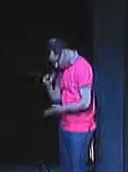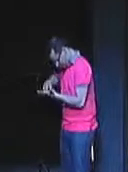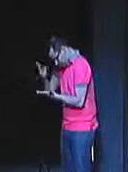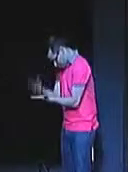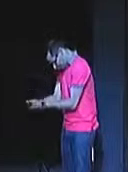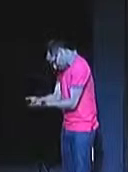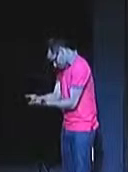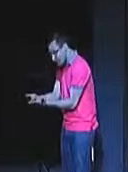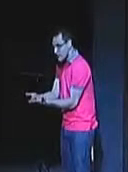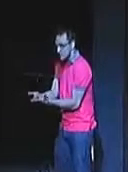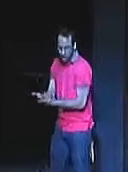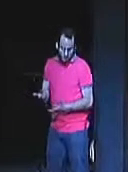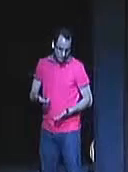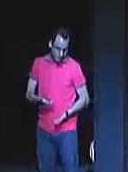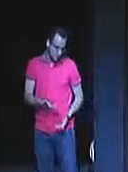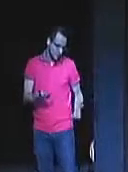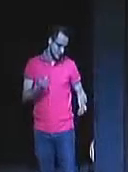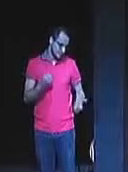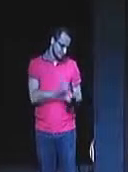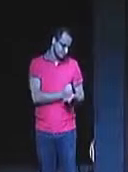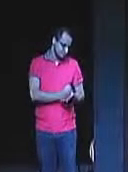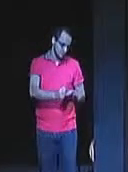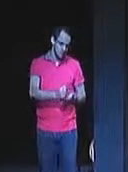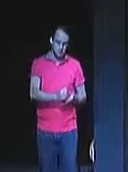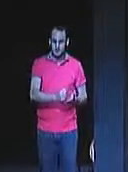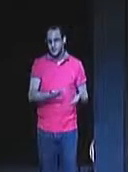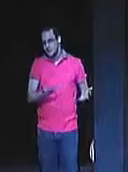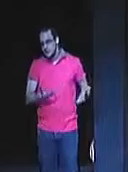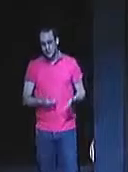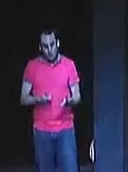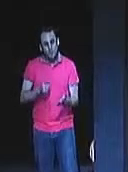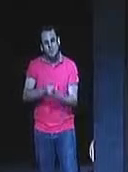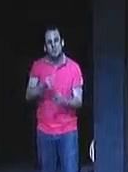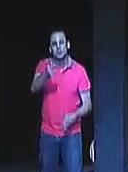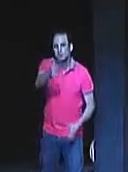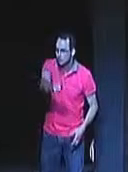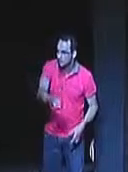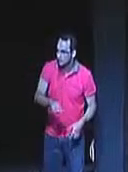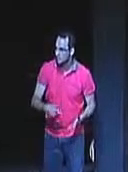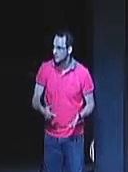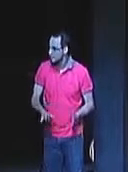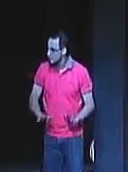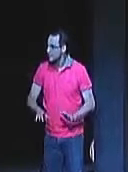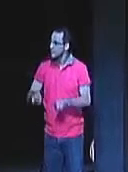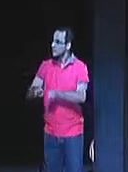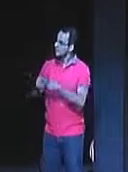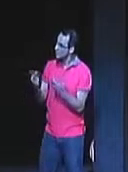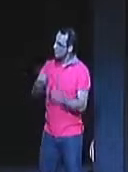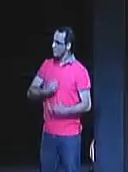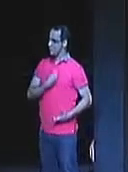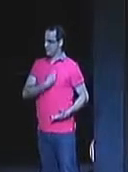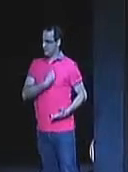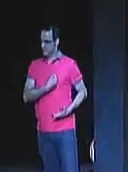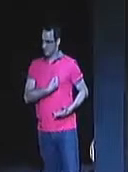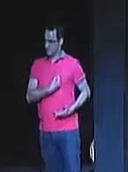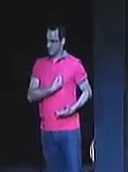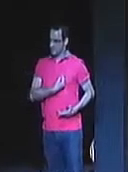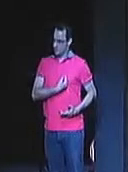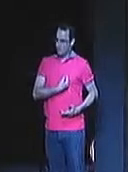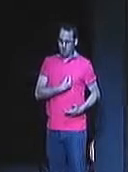algum sobre a alma dele desse mesmo modo acontece com crentes em cristo o seu velho dono